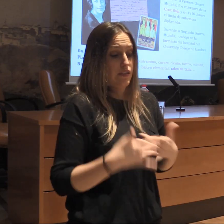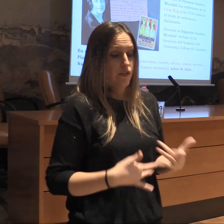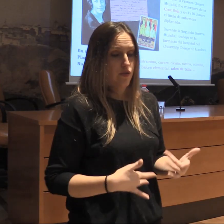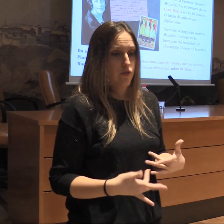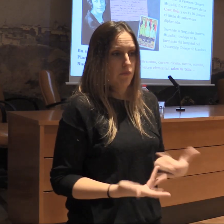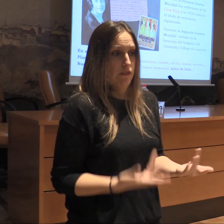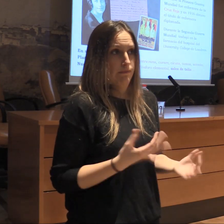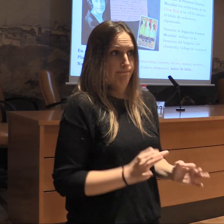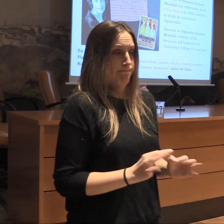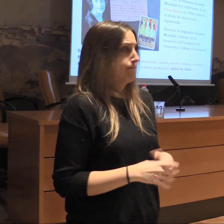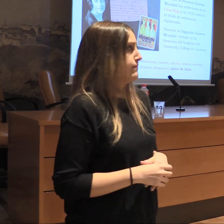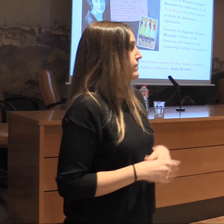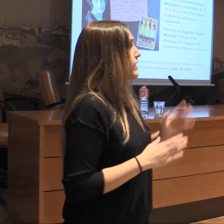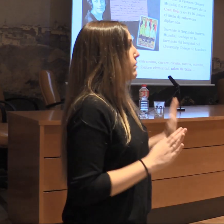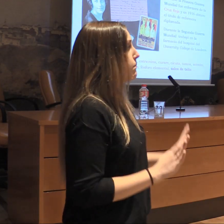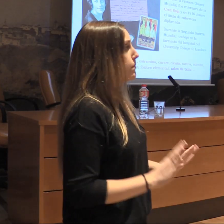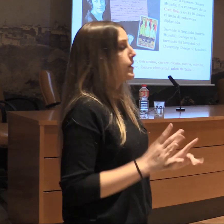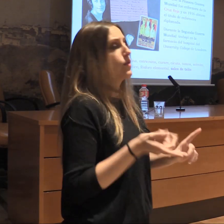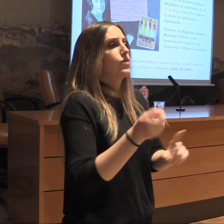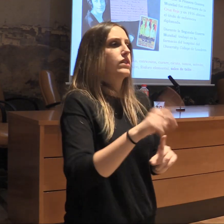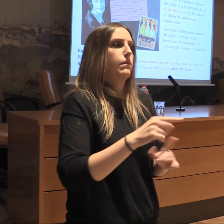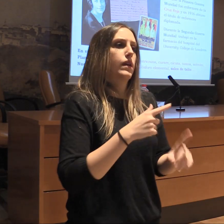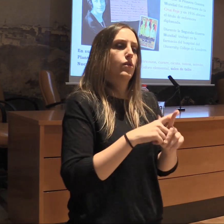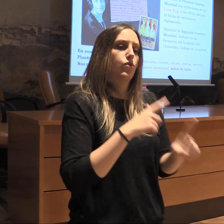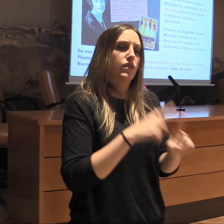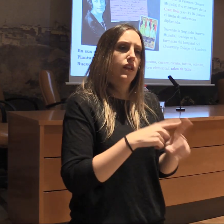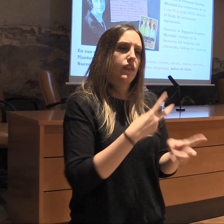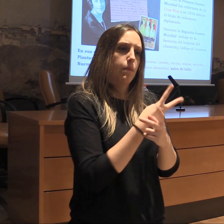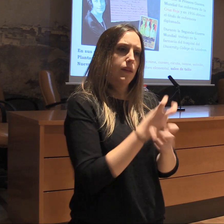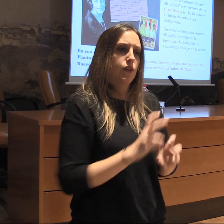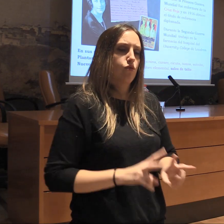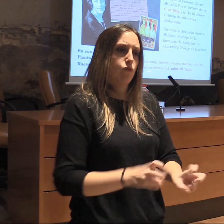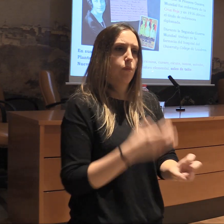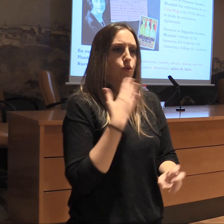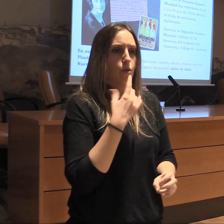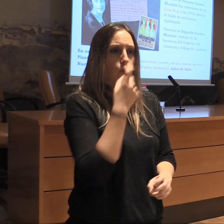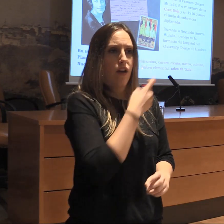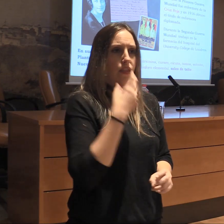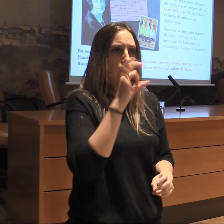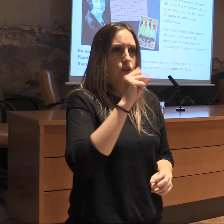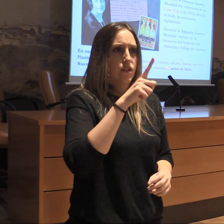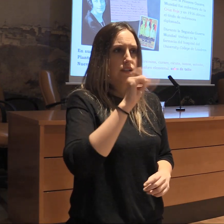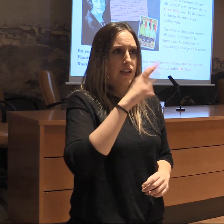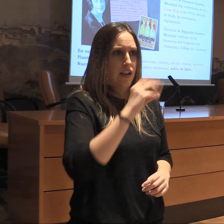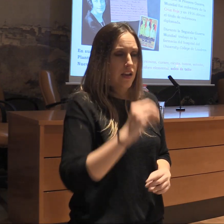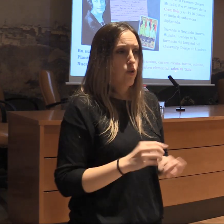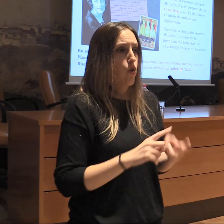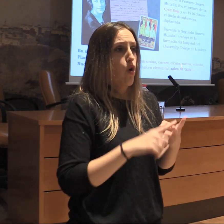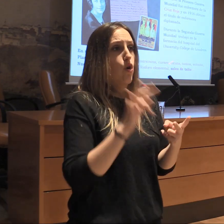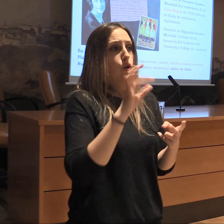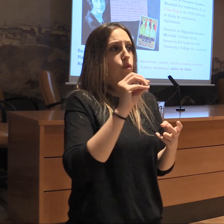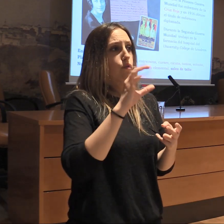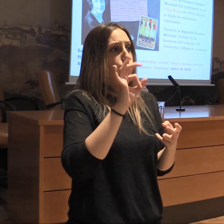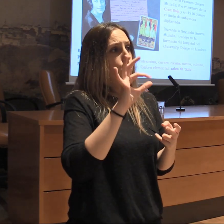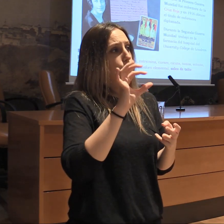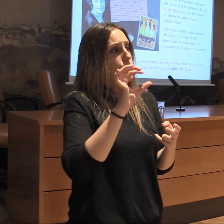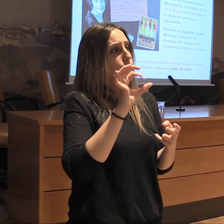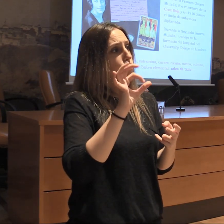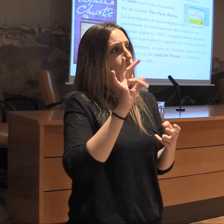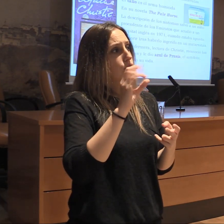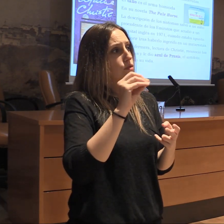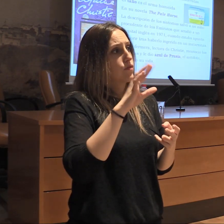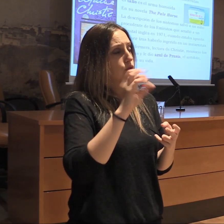extraordinariamente precisos. Pero luego también emplea venenos nuevos como el ácido sálico, el fósforo y las sales de